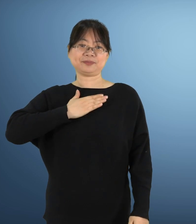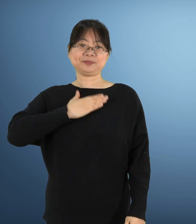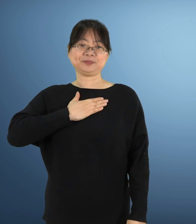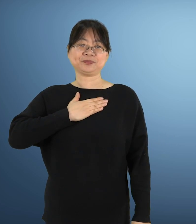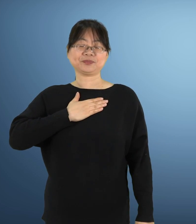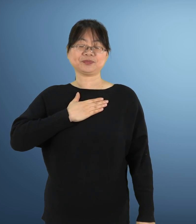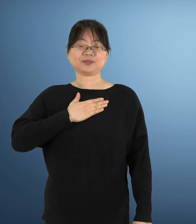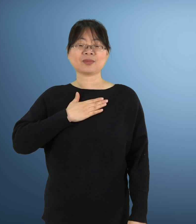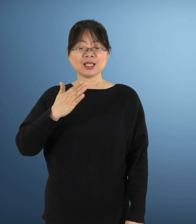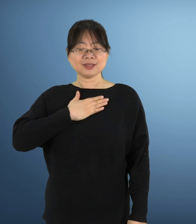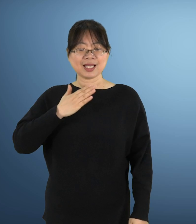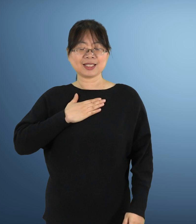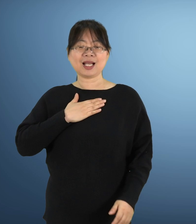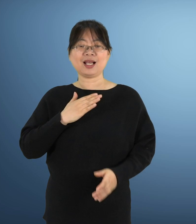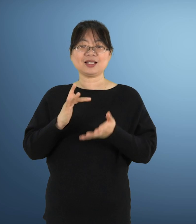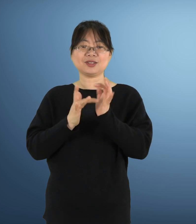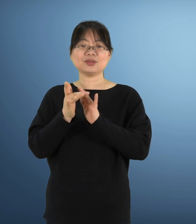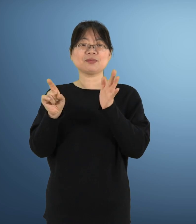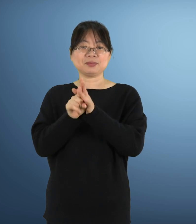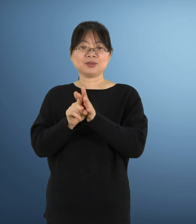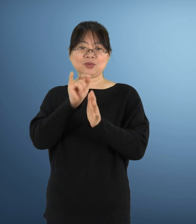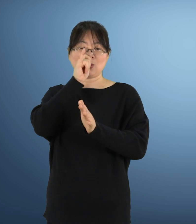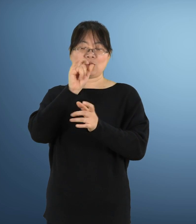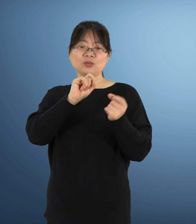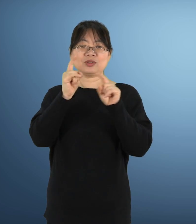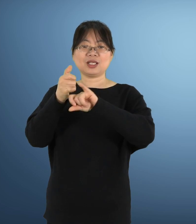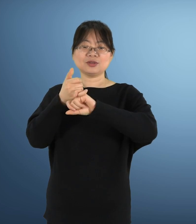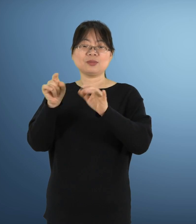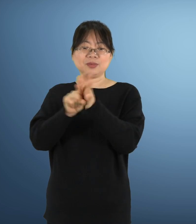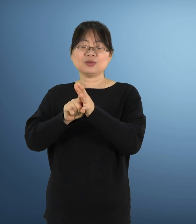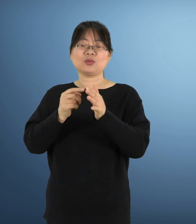있는 살아있는